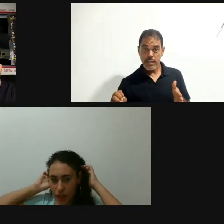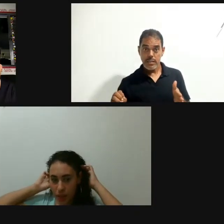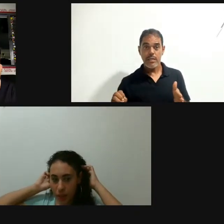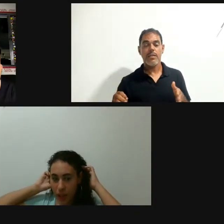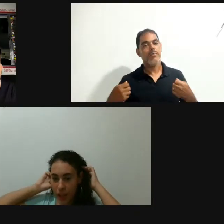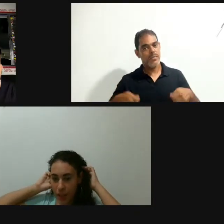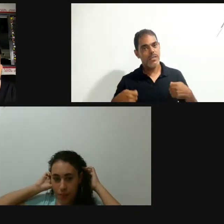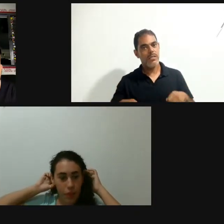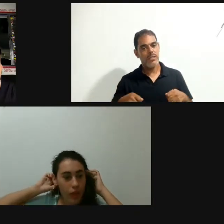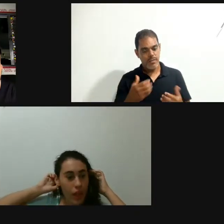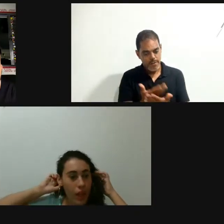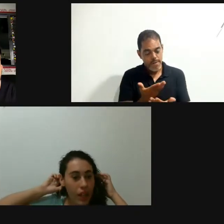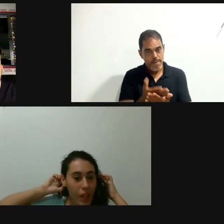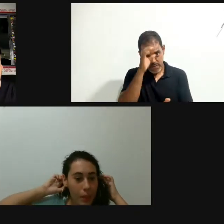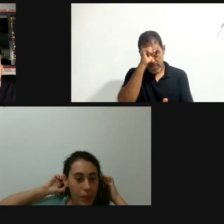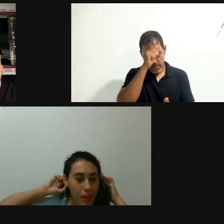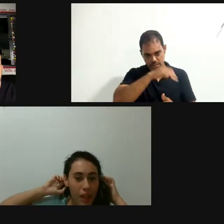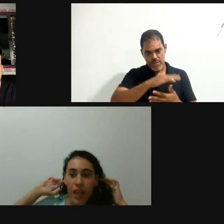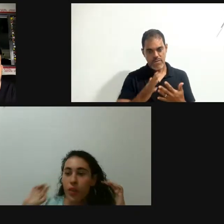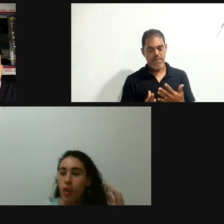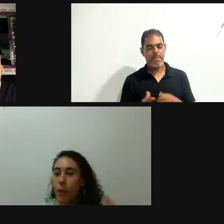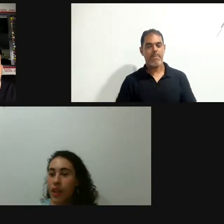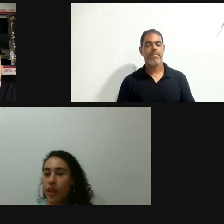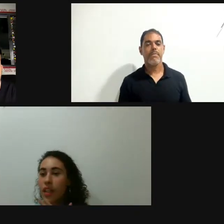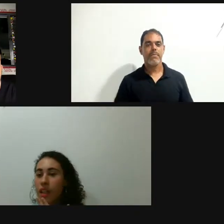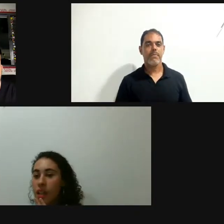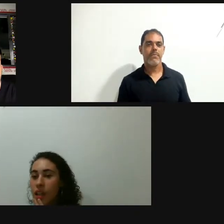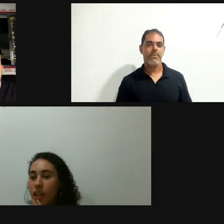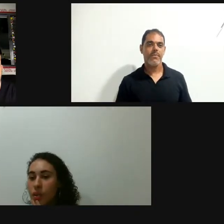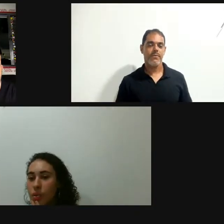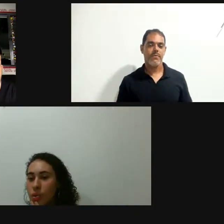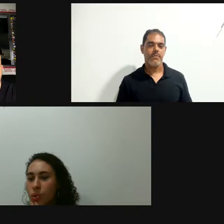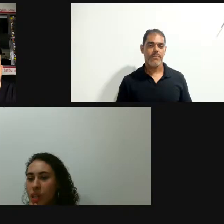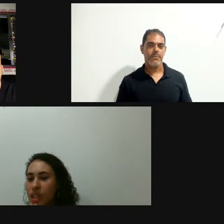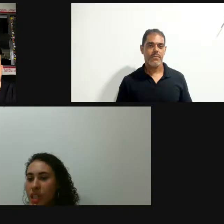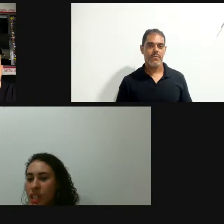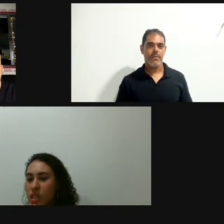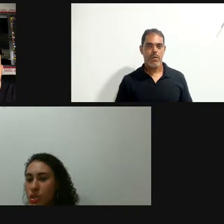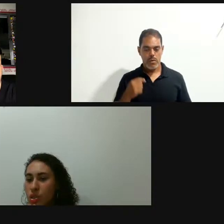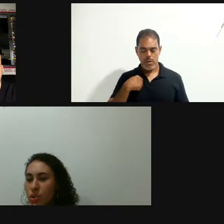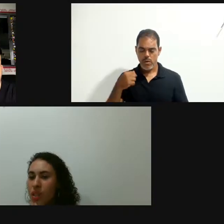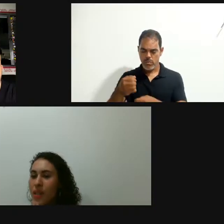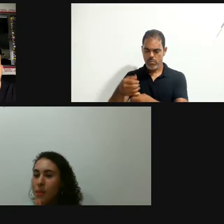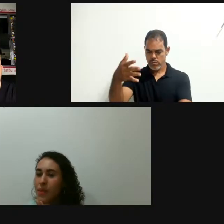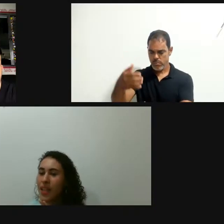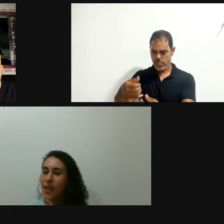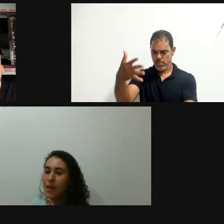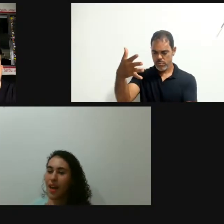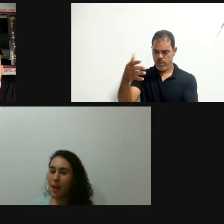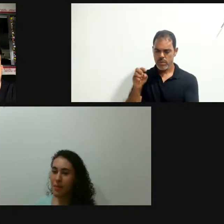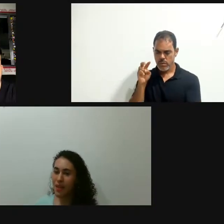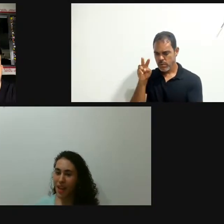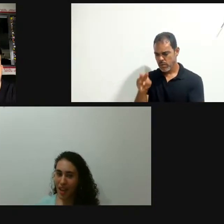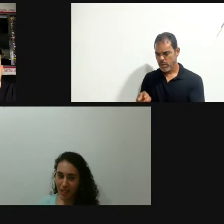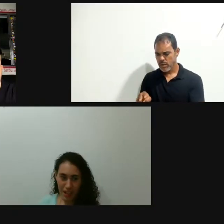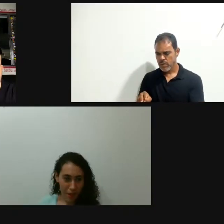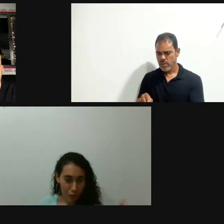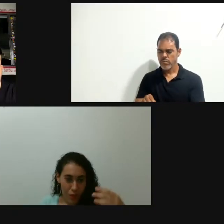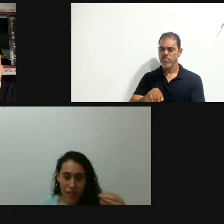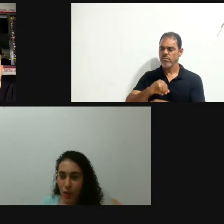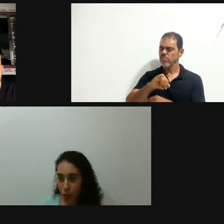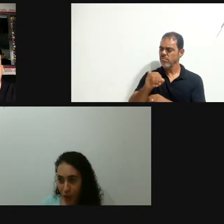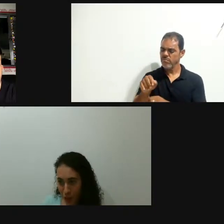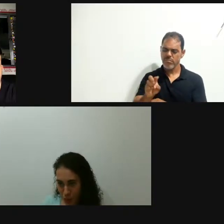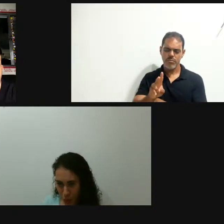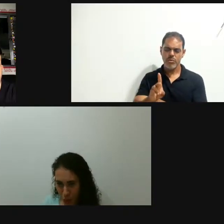aqui. Peraí. Vou falar. Vi um comentário aqui do Ijuda MRD. Eu